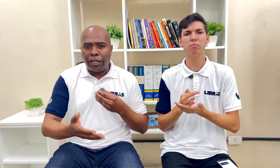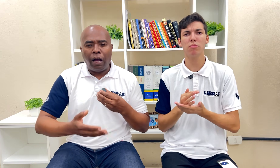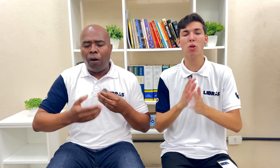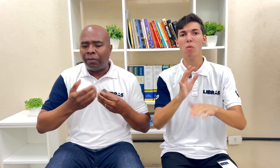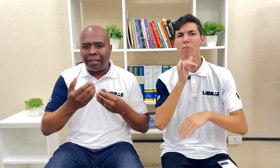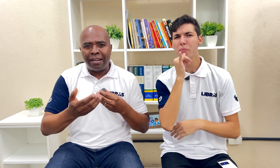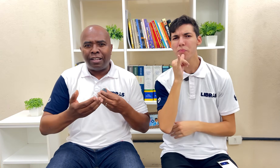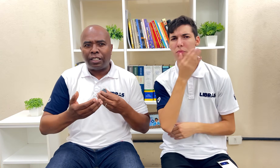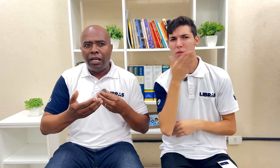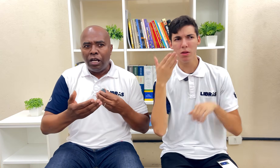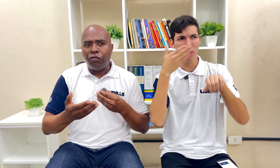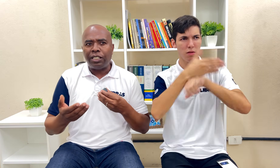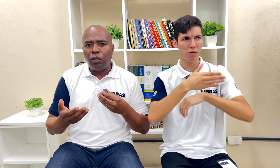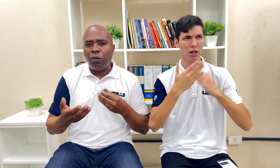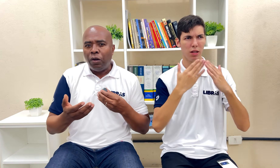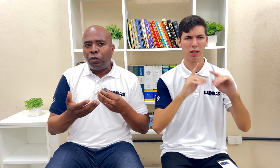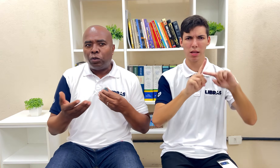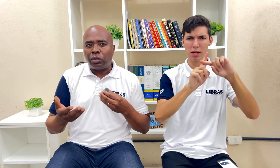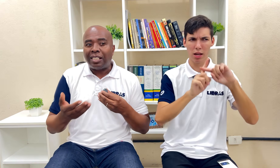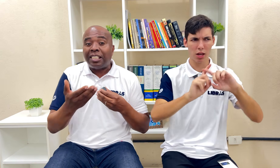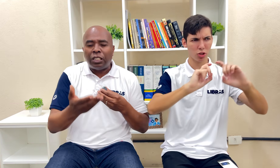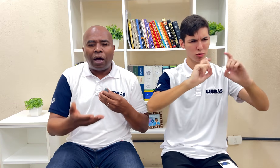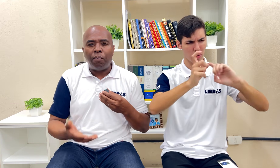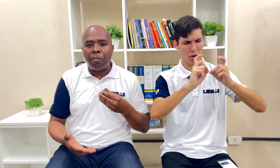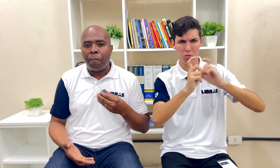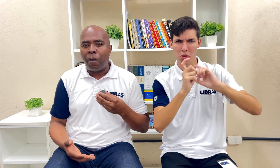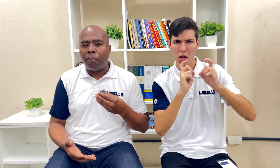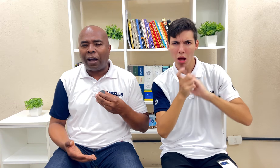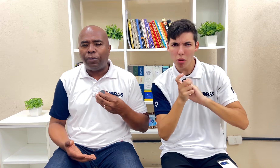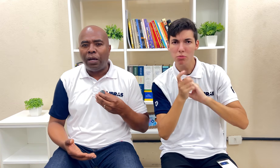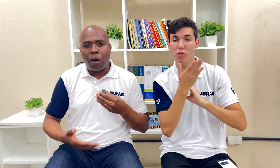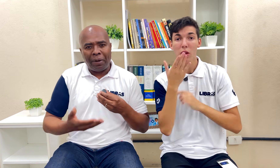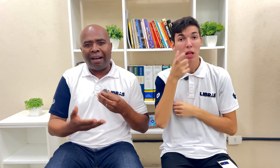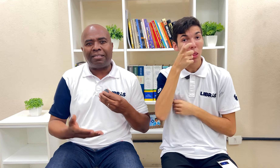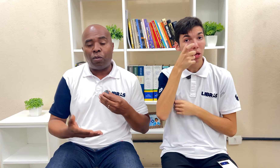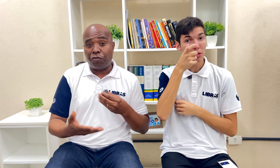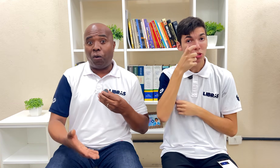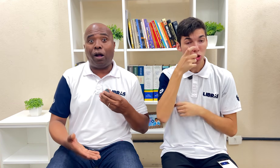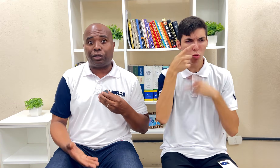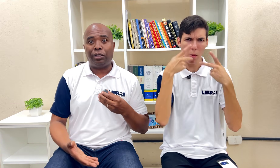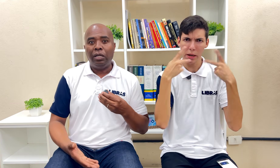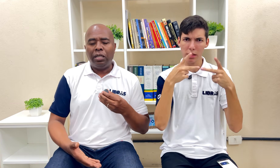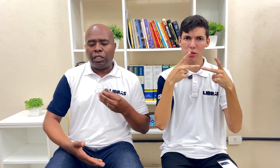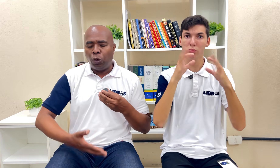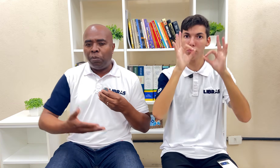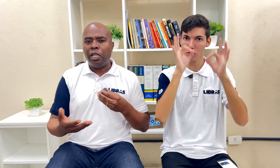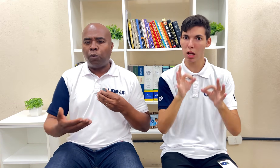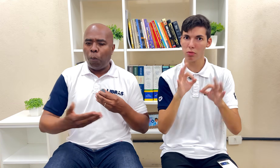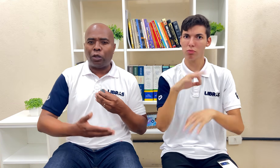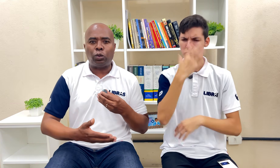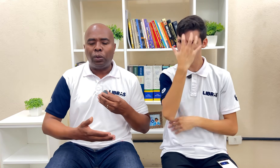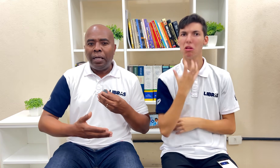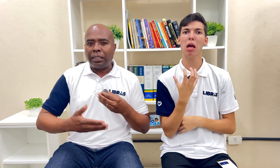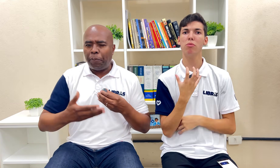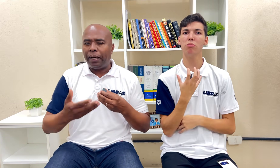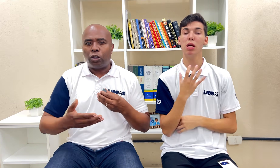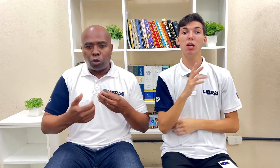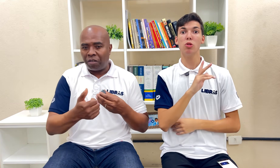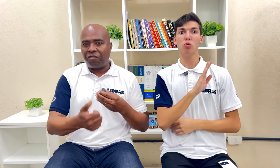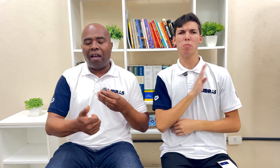reunião, na igreja, você não está assistindo uma reunião, uma pregação forte, e que o bispo ou o pastor está pregando sobre fé,